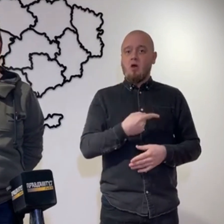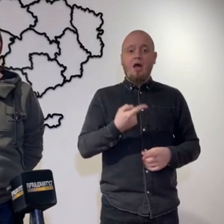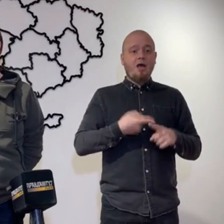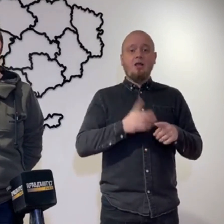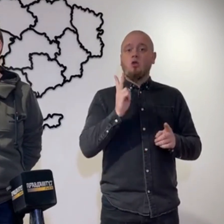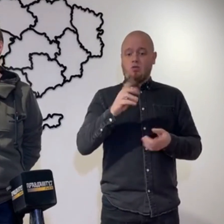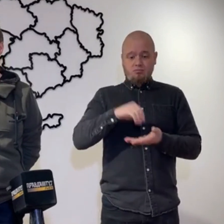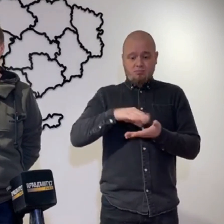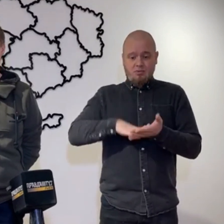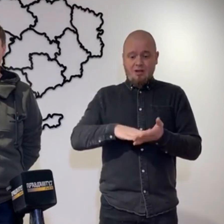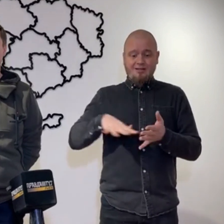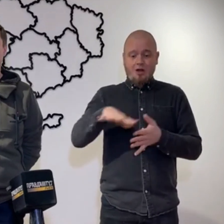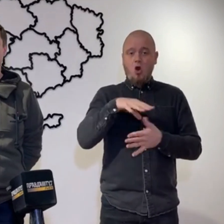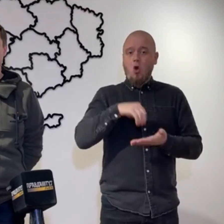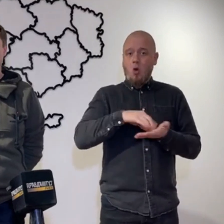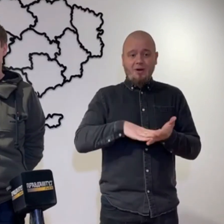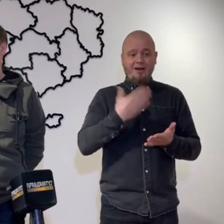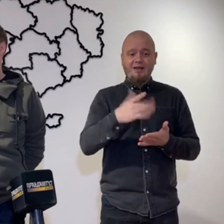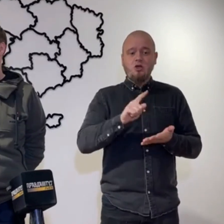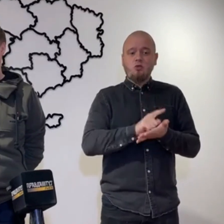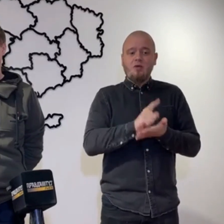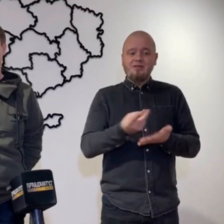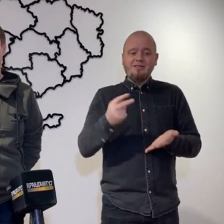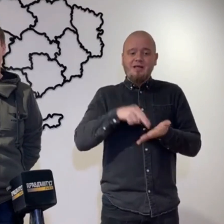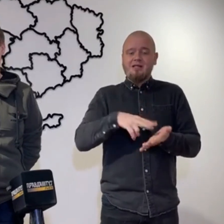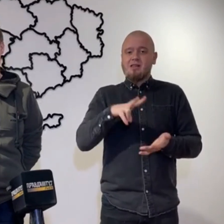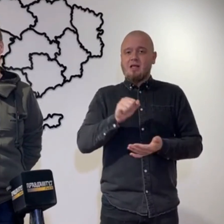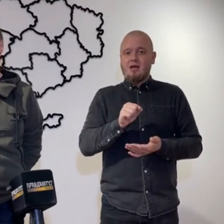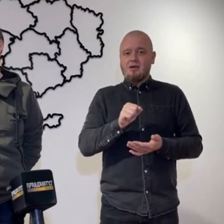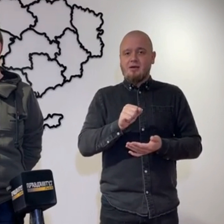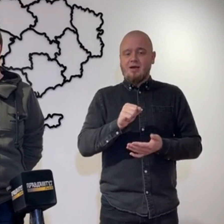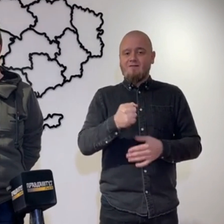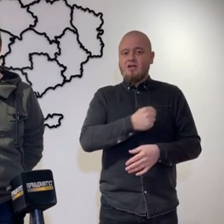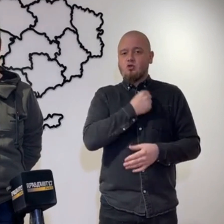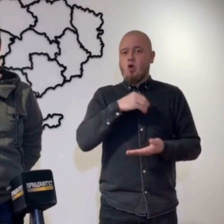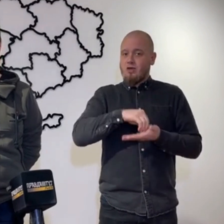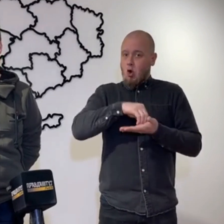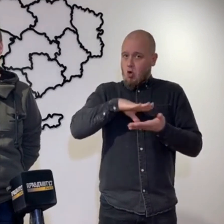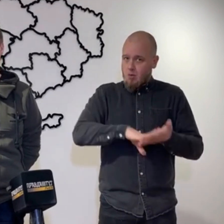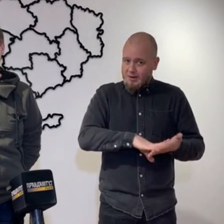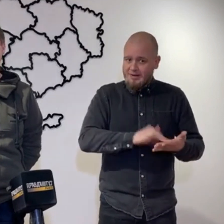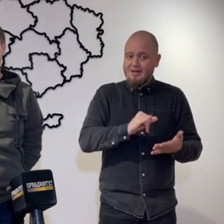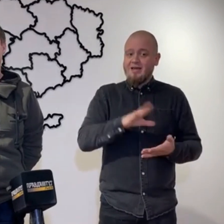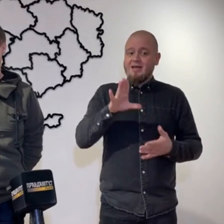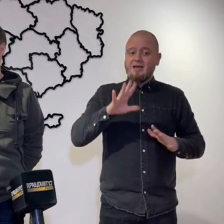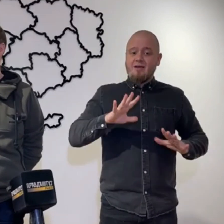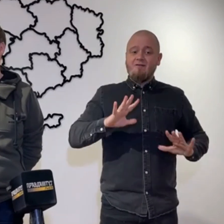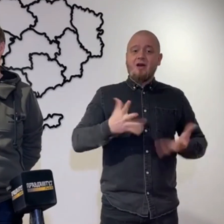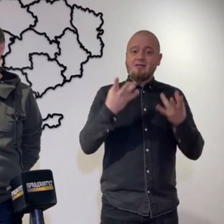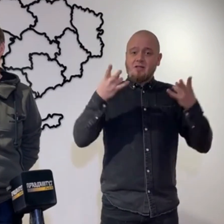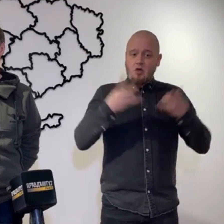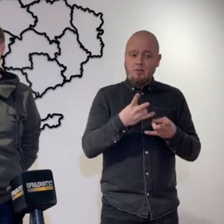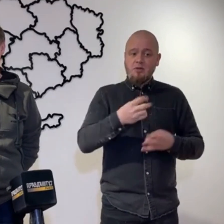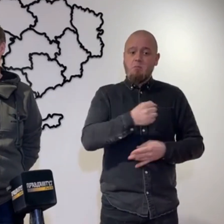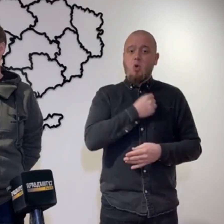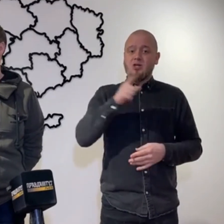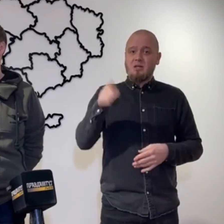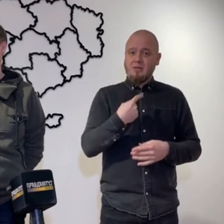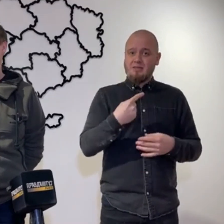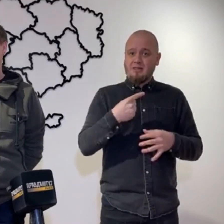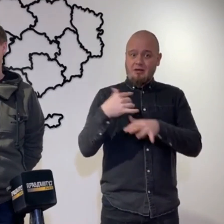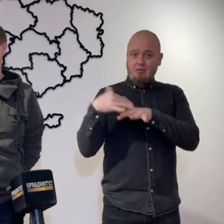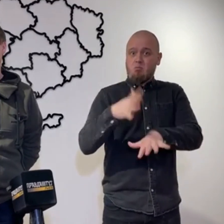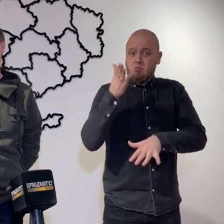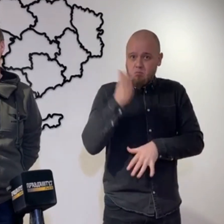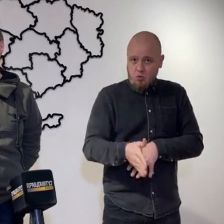не поставлені на територіальний облік, вони їхнє зобов'язання стати на військовий облік. І після того, в разі необхідності мобілізаційної хвилі,